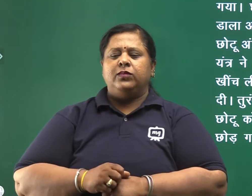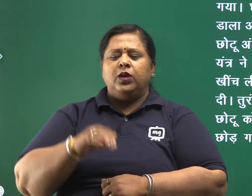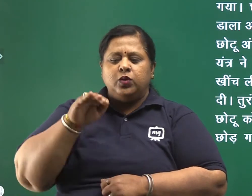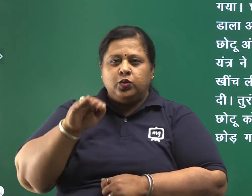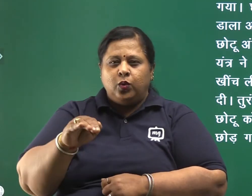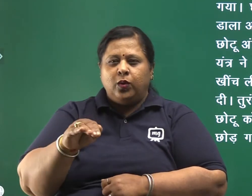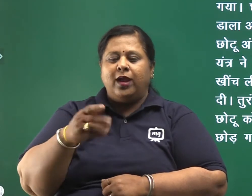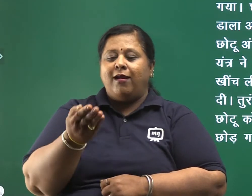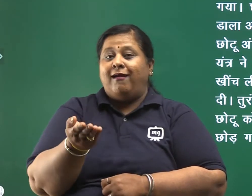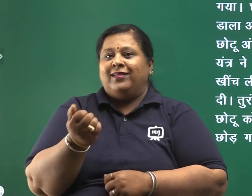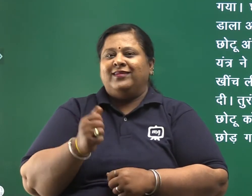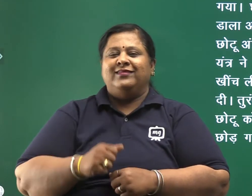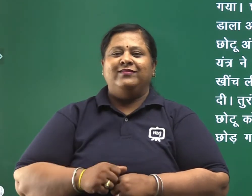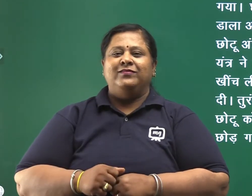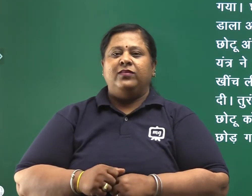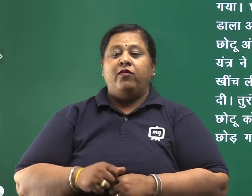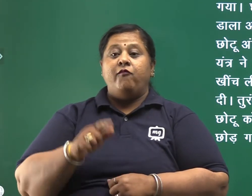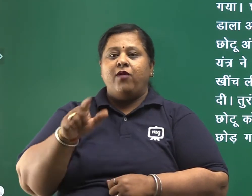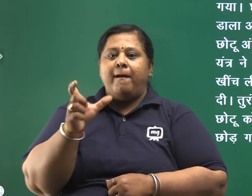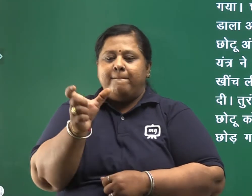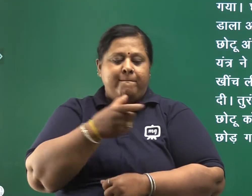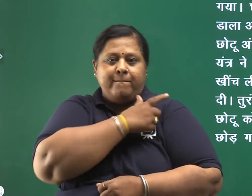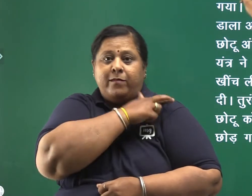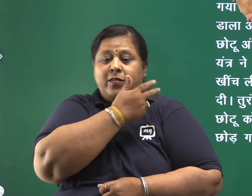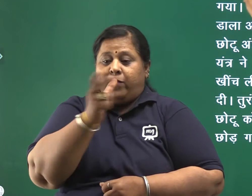छोटू के हाथ वह पास